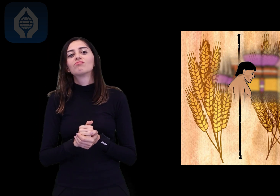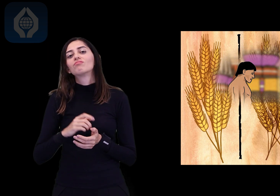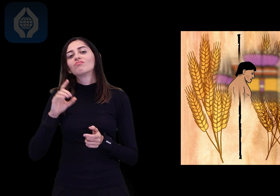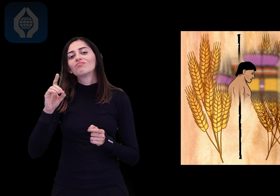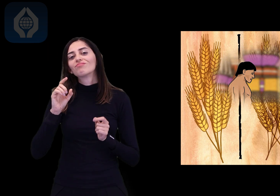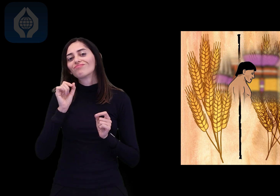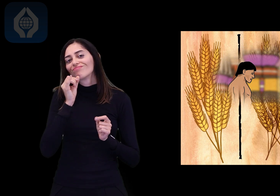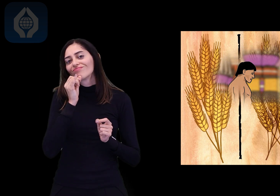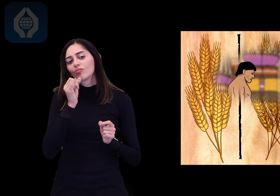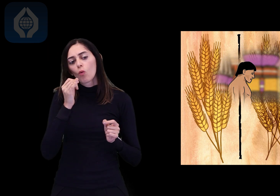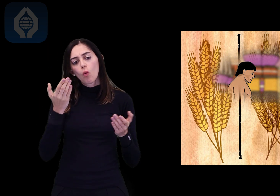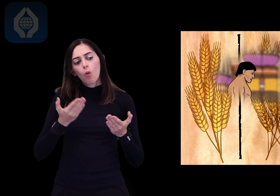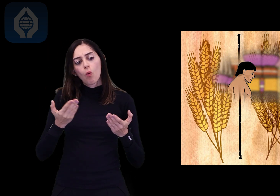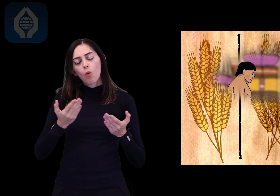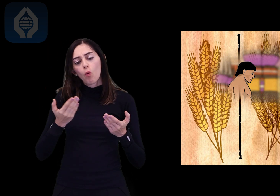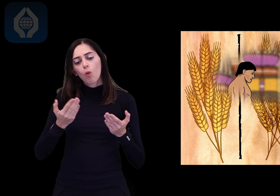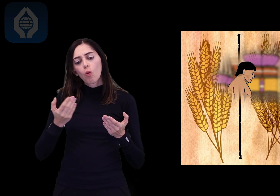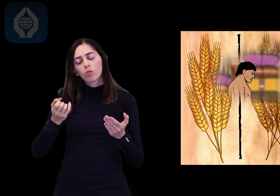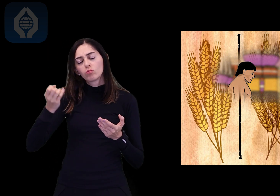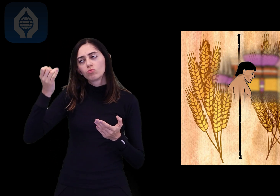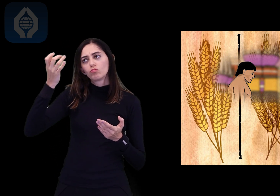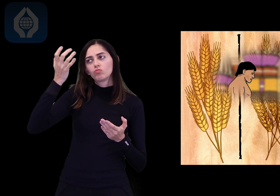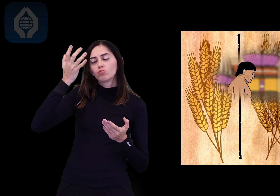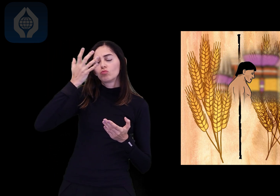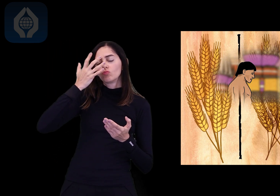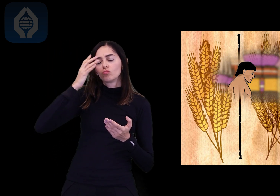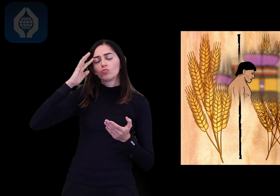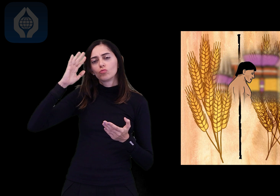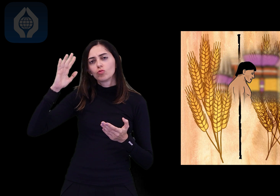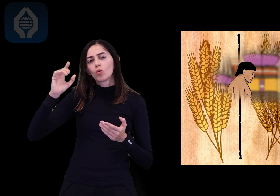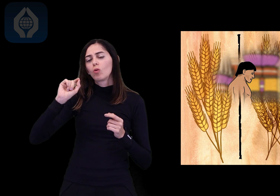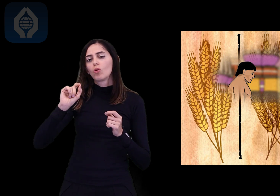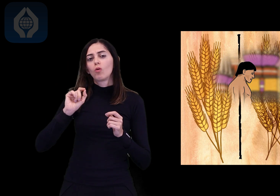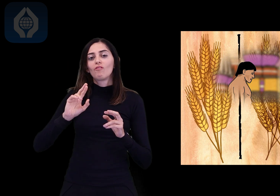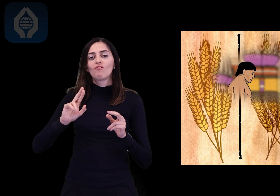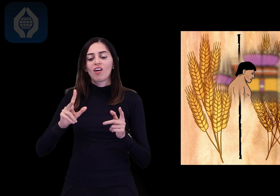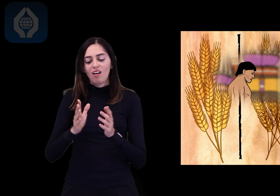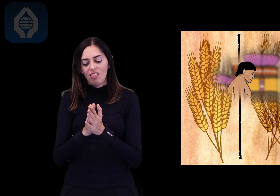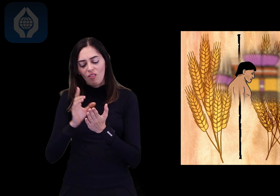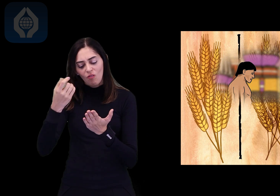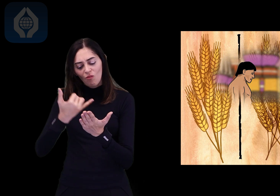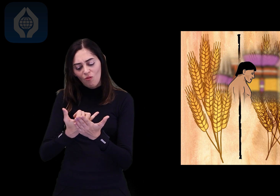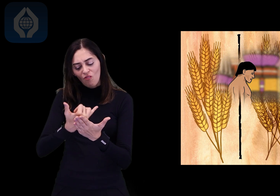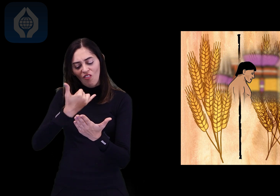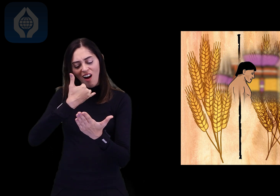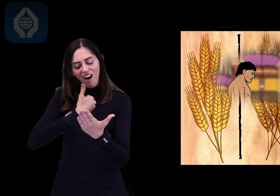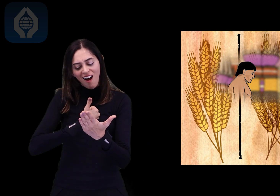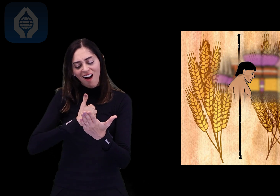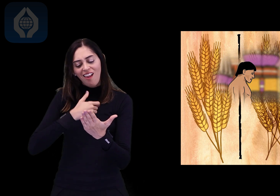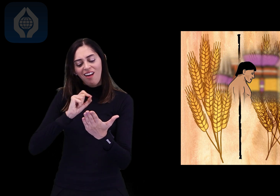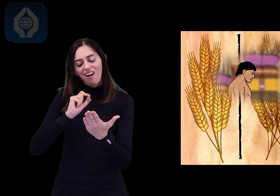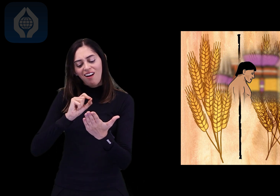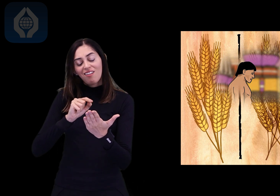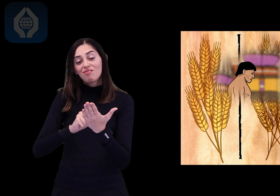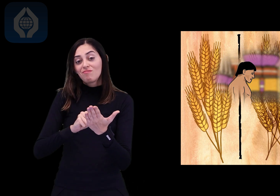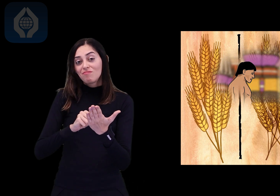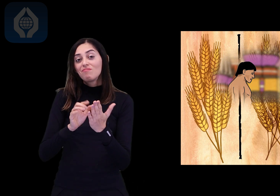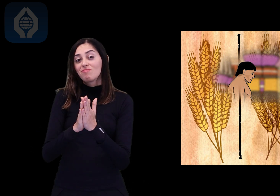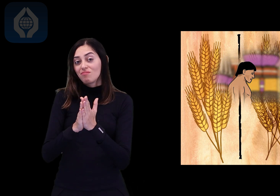que Deus normalmente não fala com as pessoas hoje em dia através dos sonhos, como então ele nos diz o que quer que saibamos sobre o